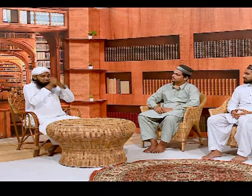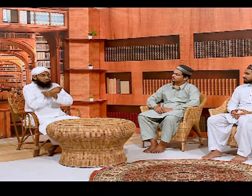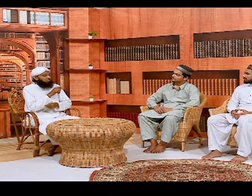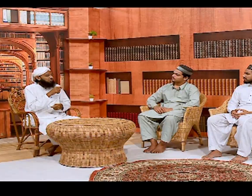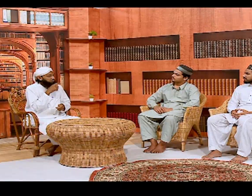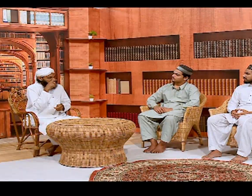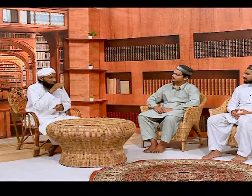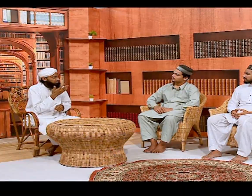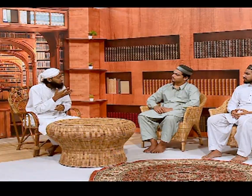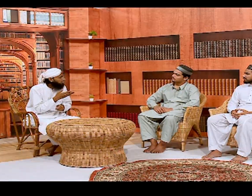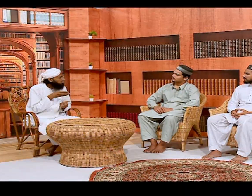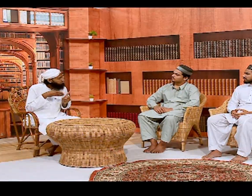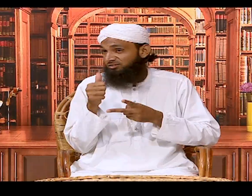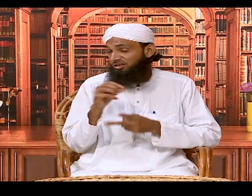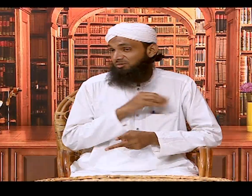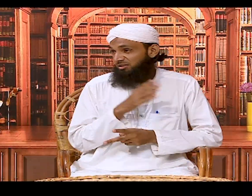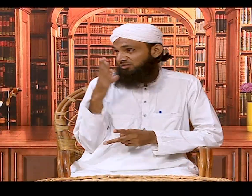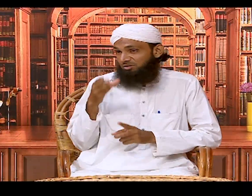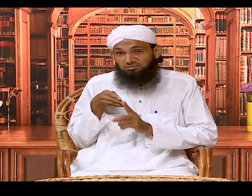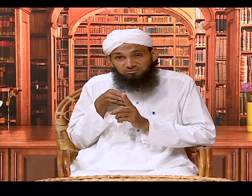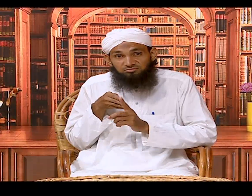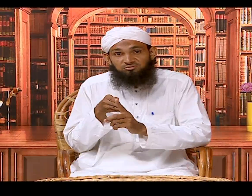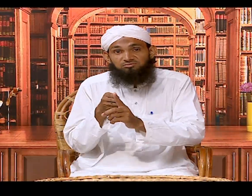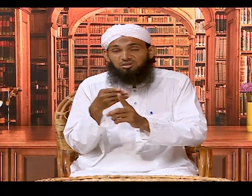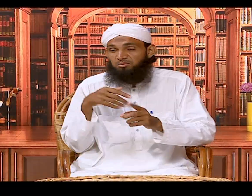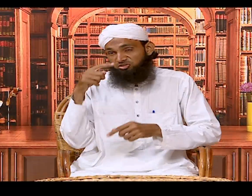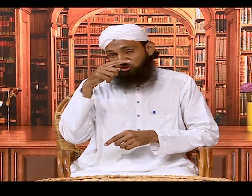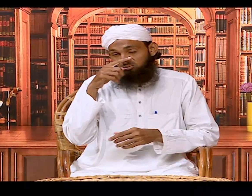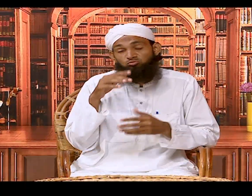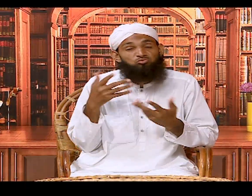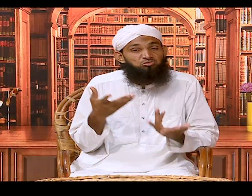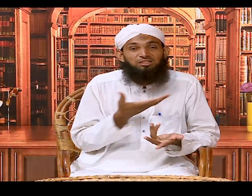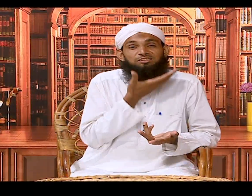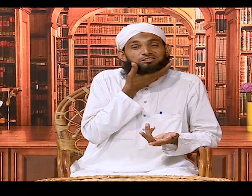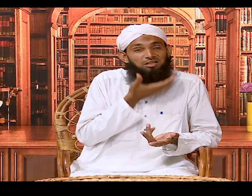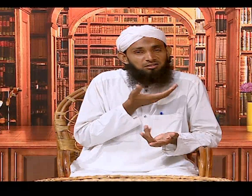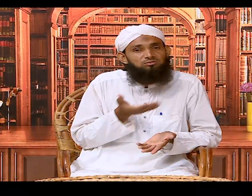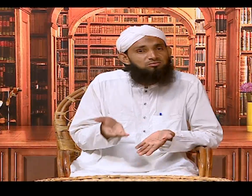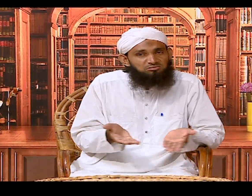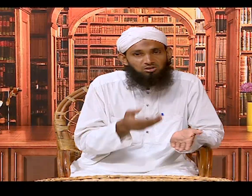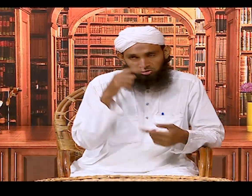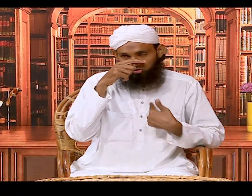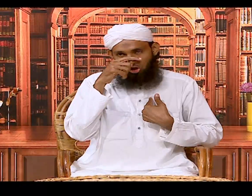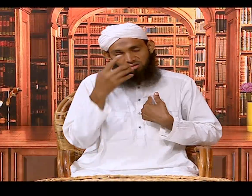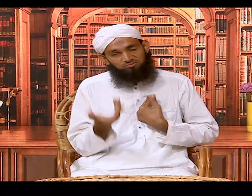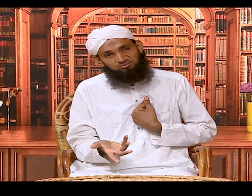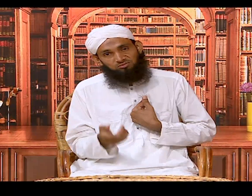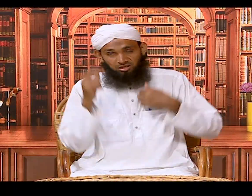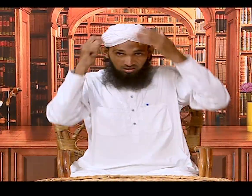بعض اوقات جہاں نیکی کا کام ہوتا ہے وہاں معاذ اللہ ہمیں شرم آ جاتی ہے۔ داڑھی رکھنی ہو تو شرم آتی ہے، امامہ کیوں